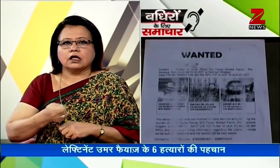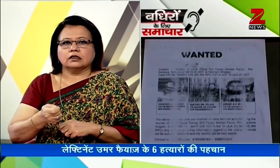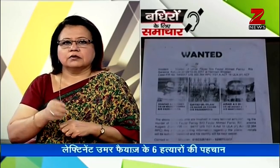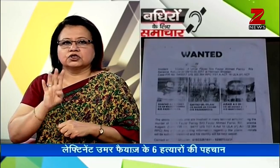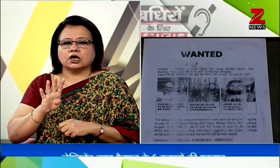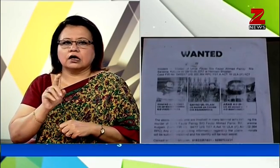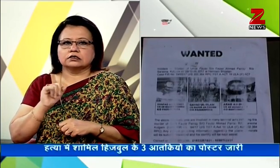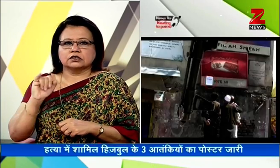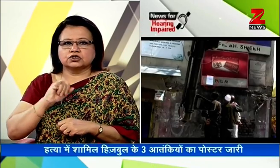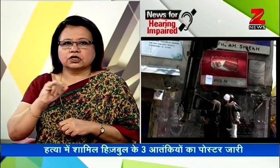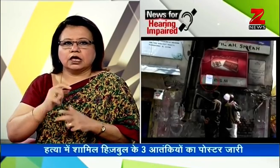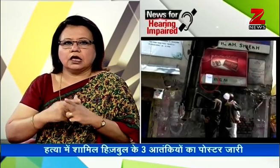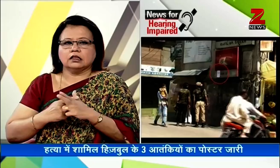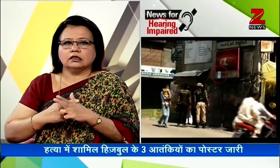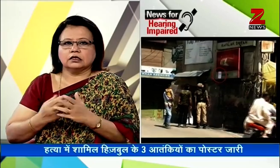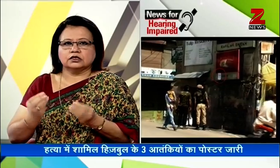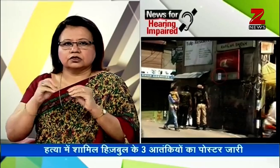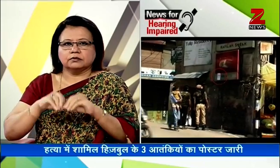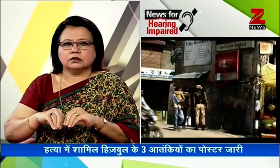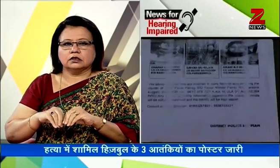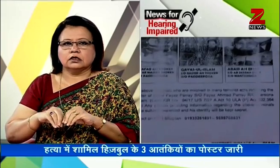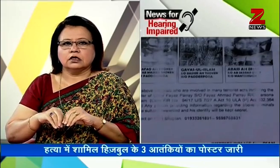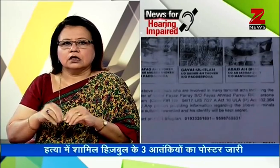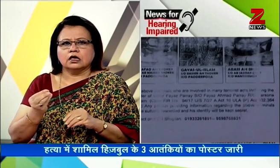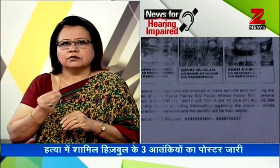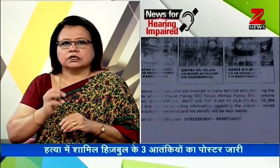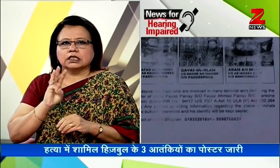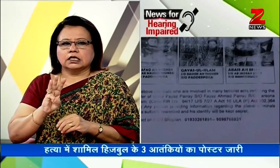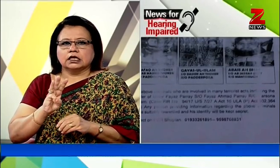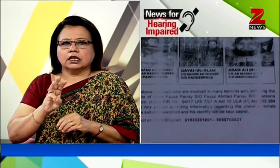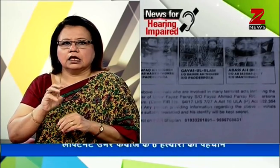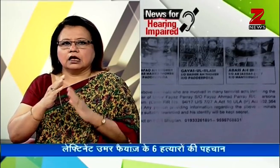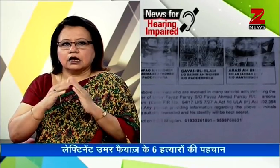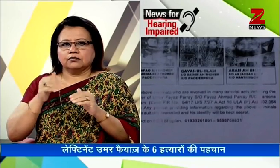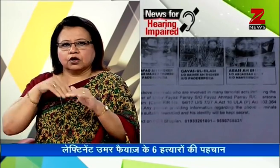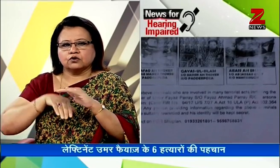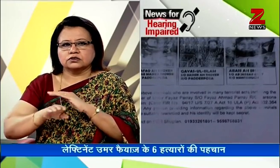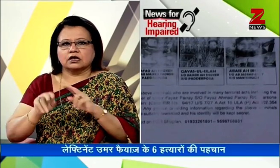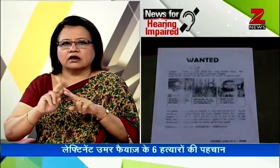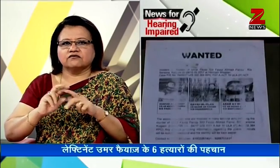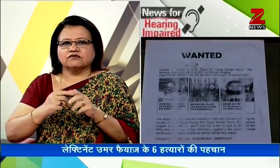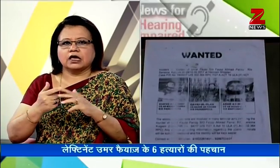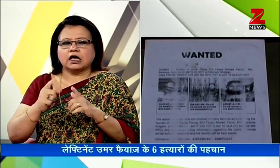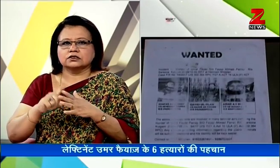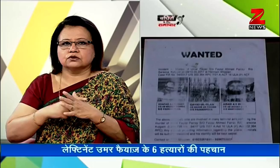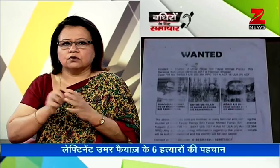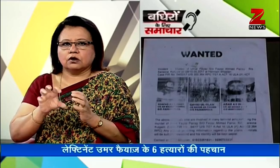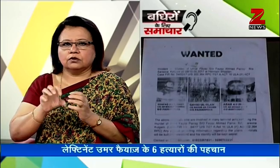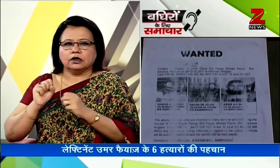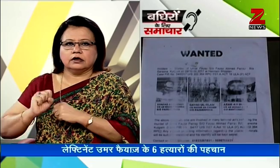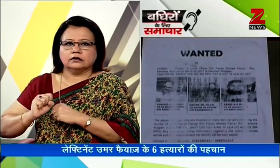में 4 से 6 आतंकी शामिल थे। इनमें से 3 ने घर में घुसकर फयाज को अगवा किया